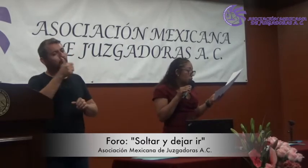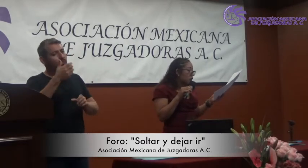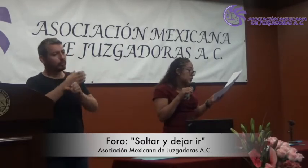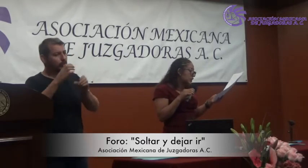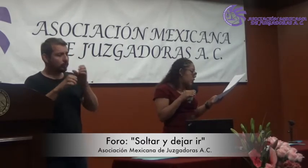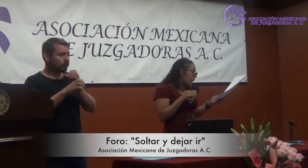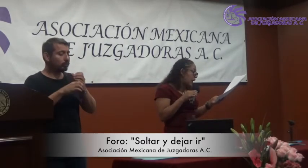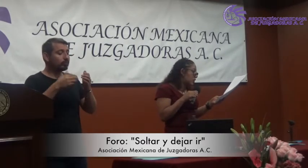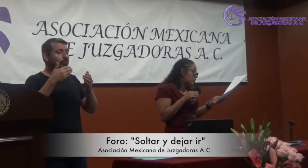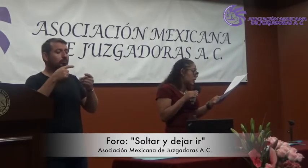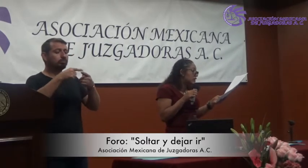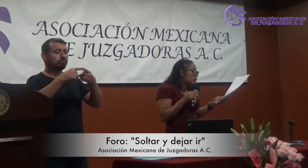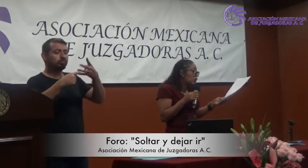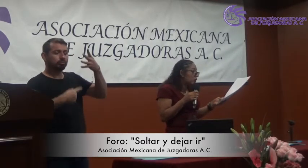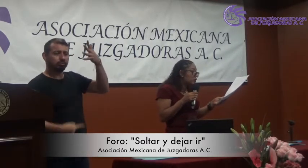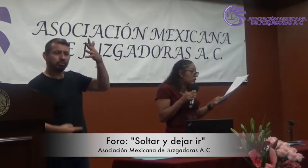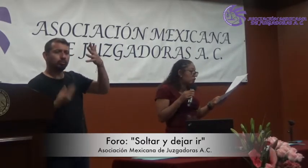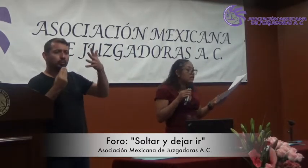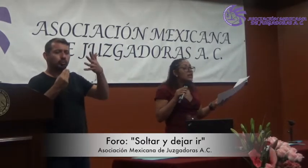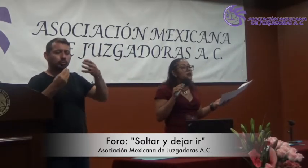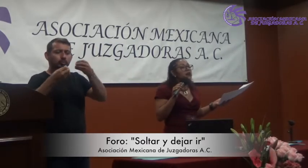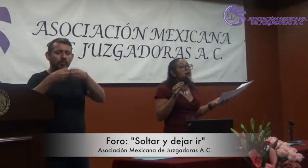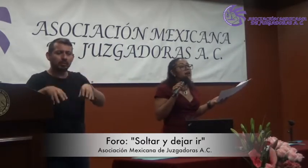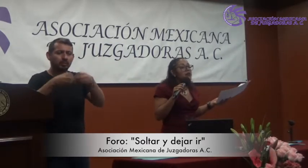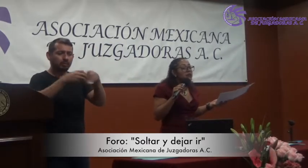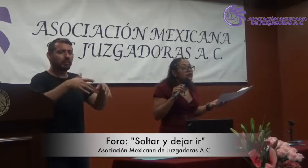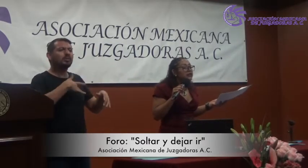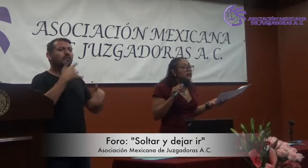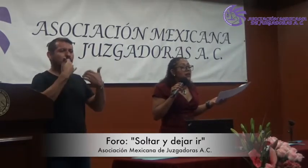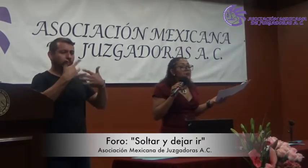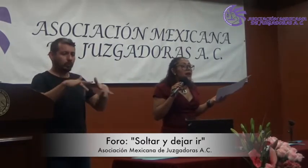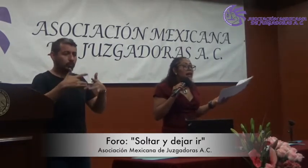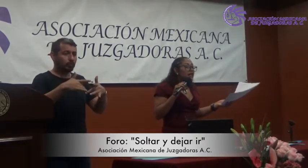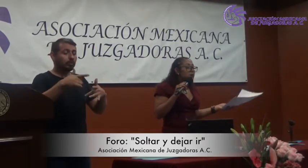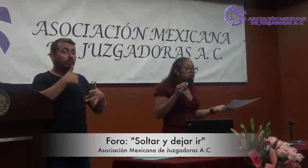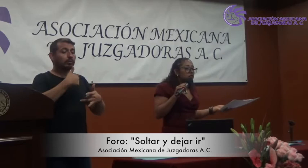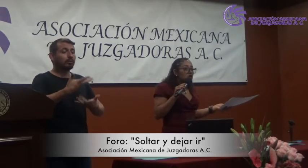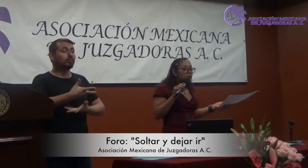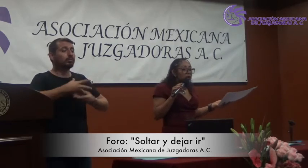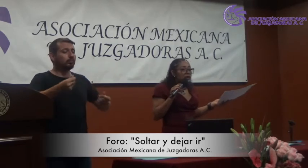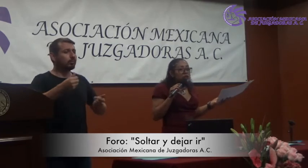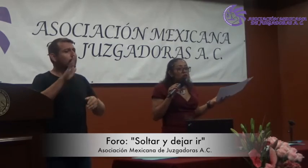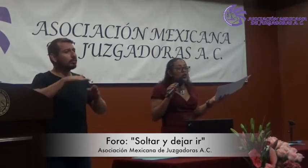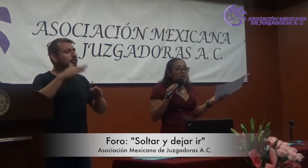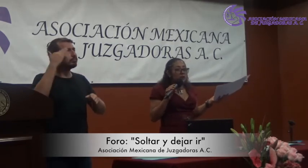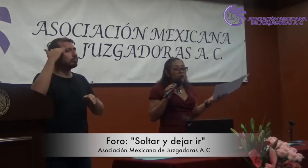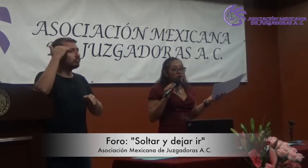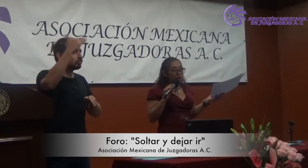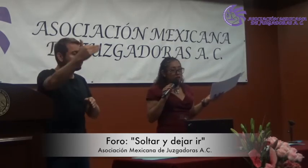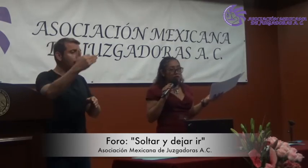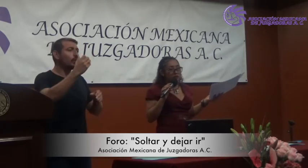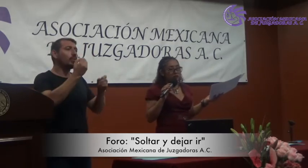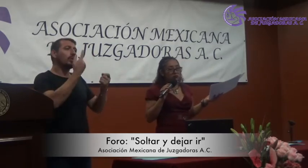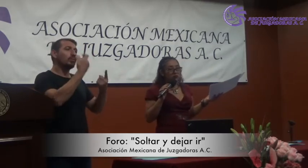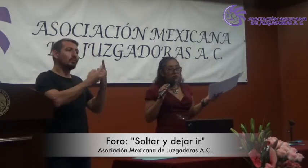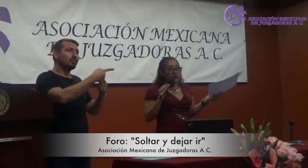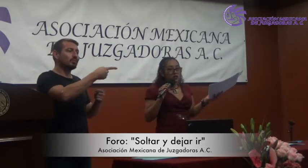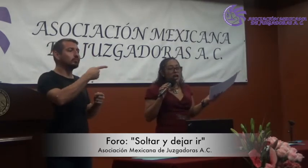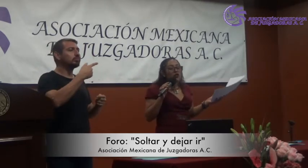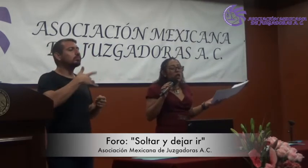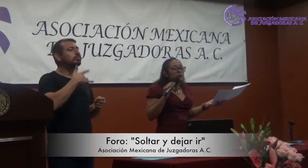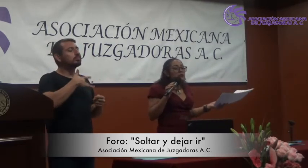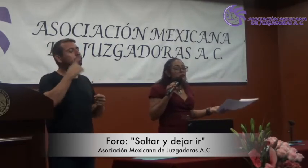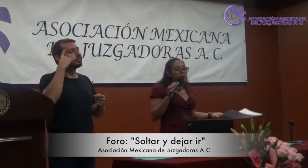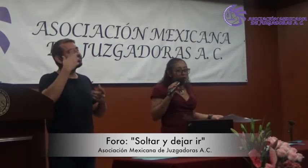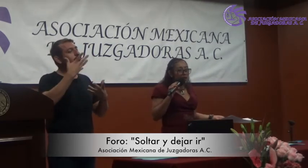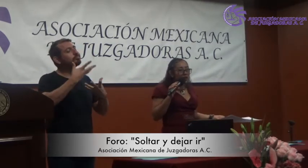es un proceso largo, es doloroso y además para cada persona puede tener un tiempo diferente.